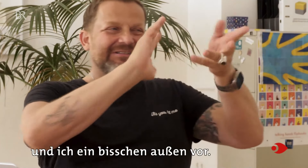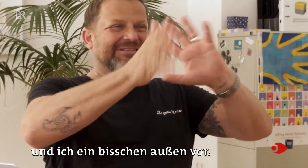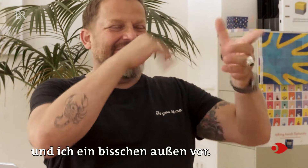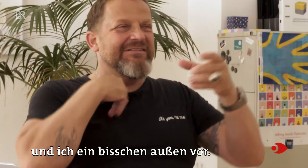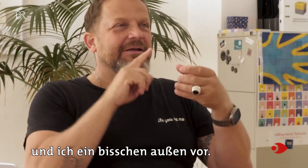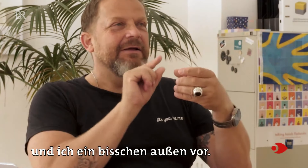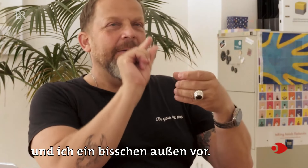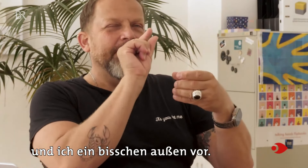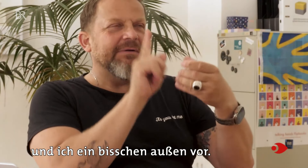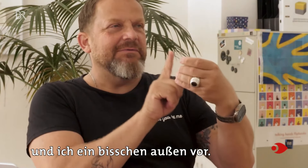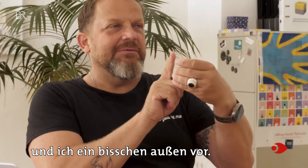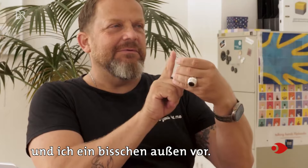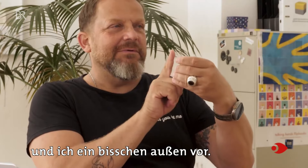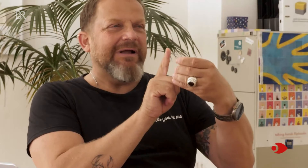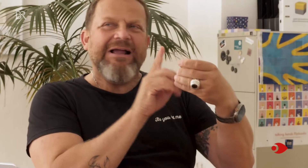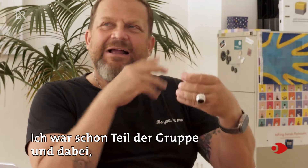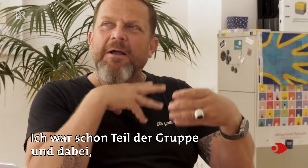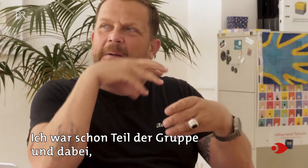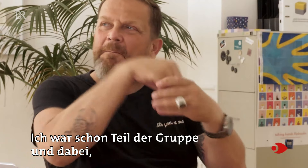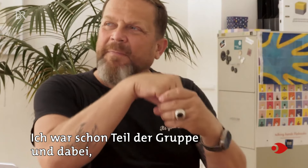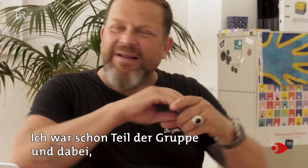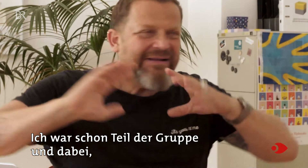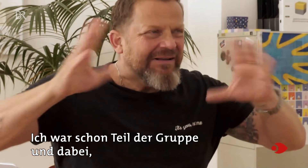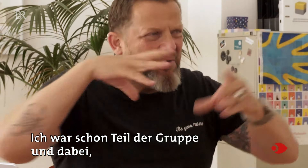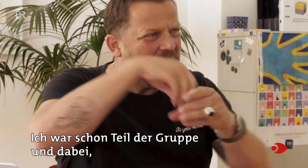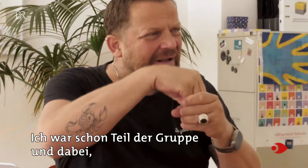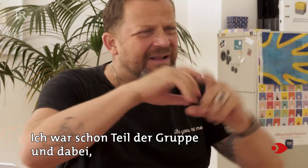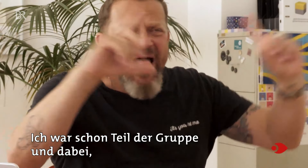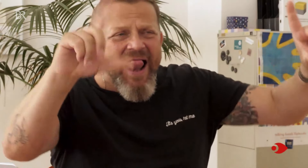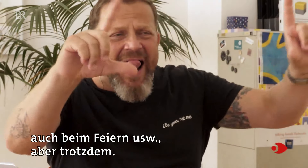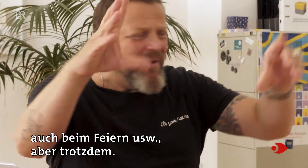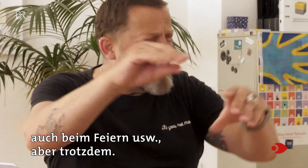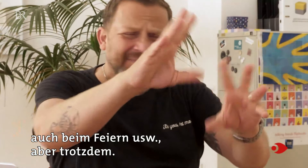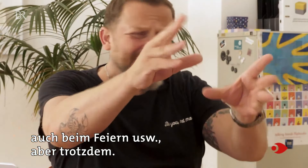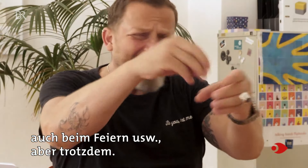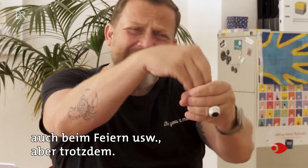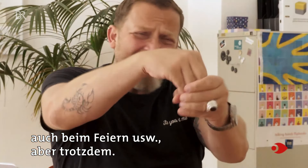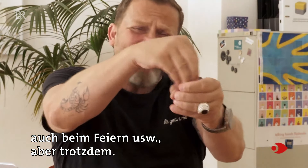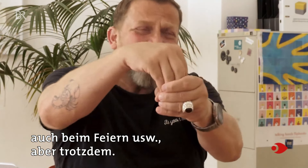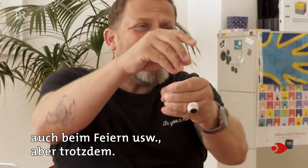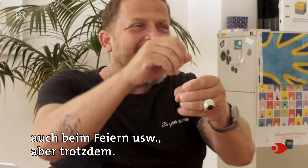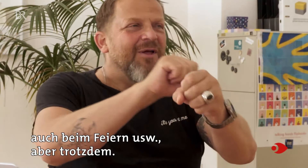und ich ein bisschen außen vor. Ich war schon Teil der Gruppe und dabei, auch beim Feiern und so weiter, aber trotzdem.